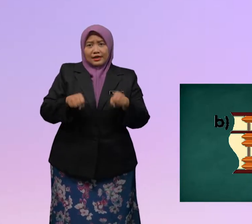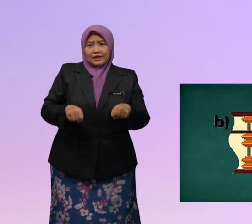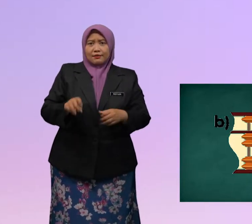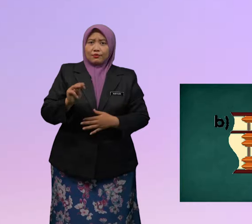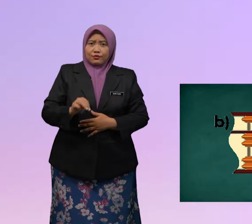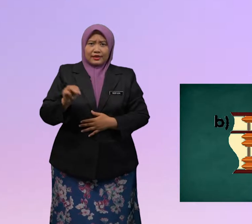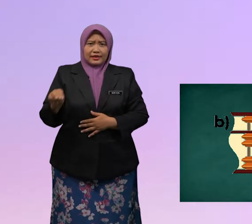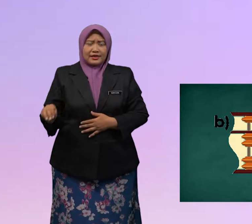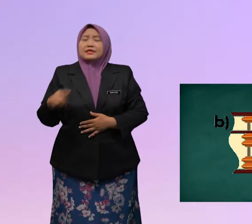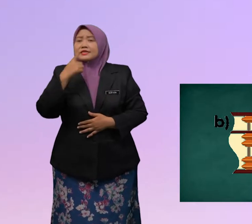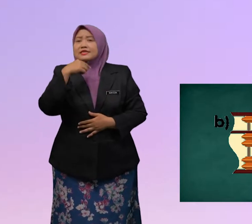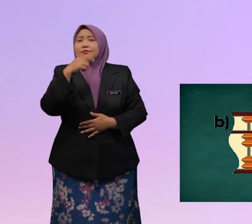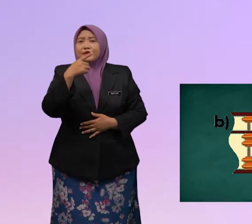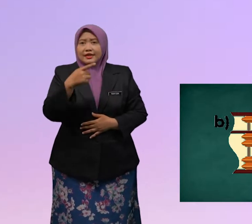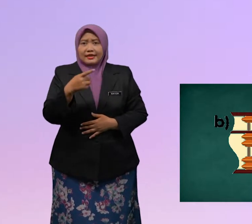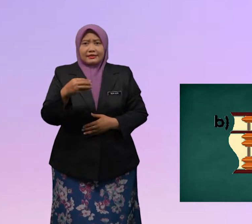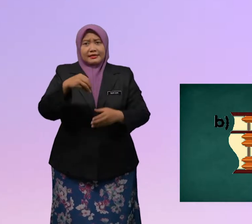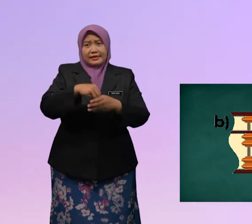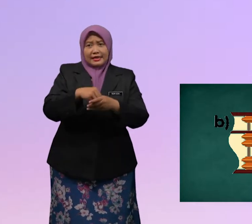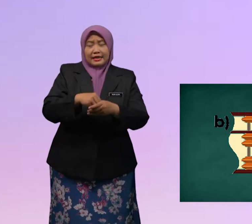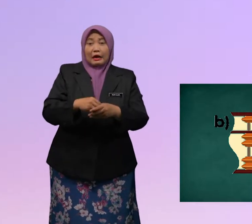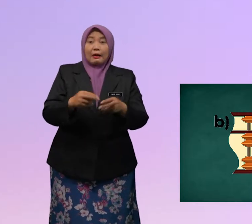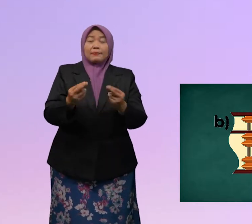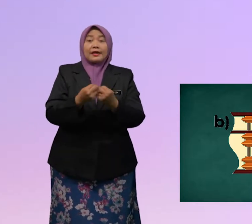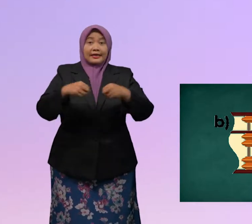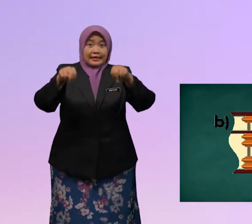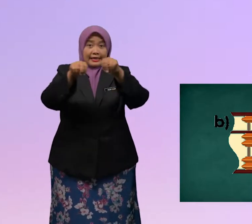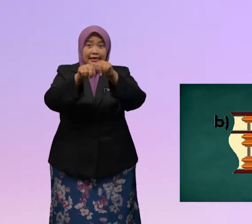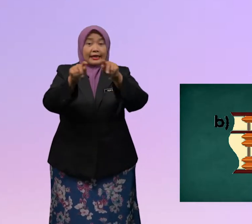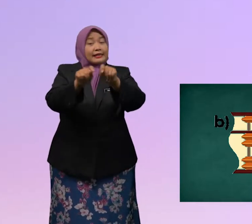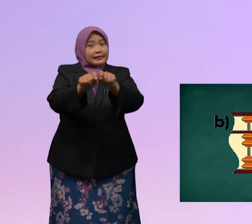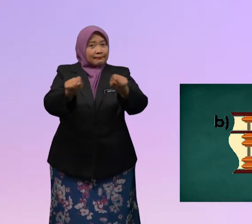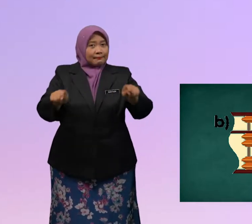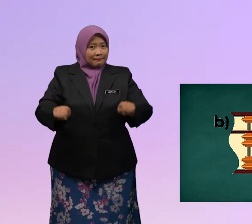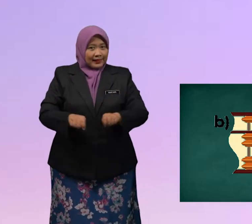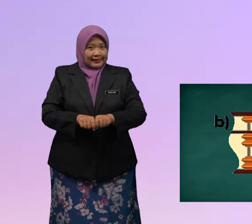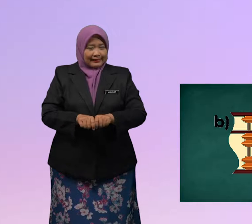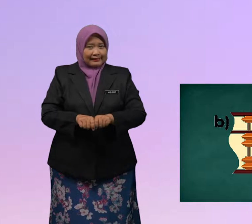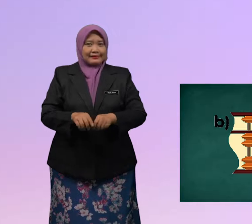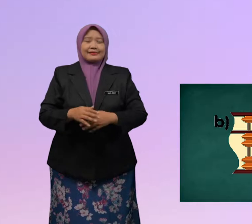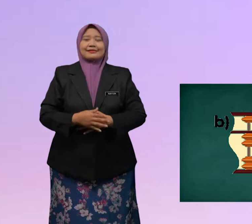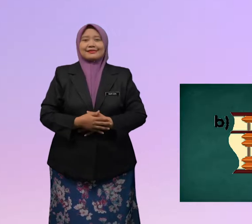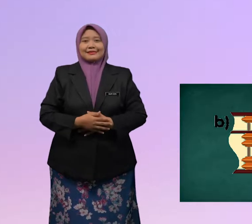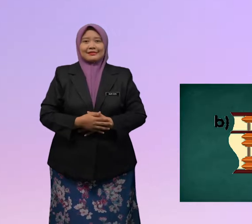Bolehkah murid sebutkan dalam nilai tempat?